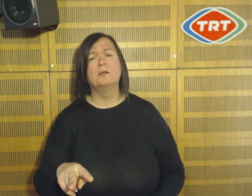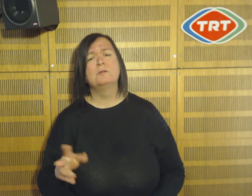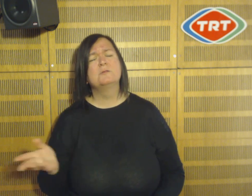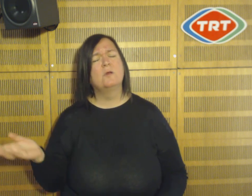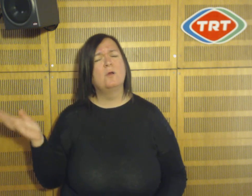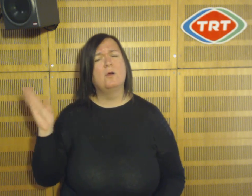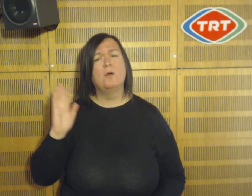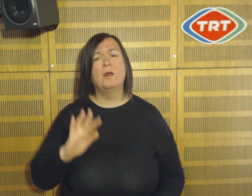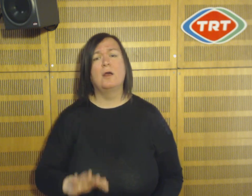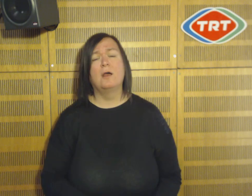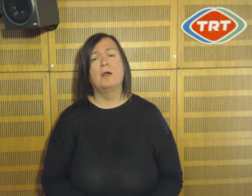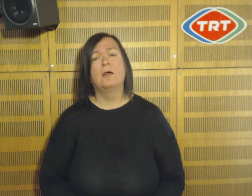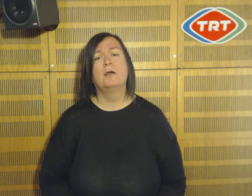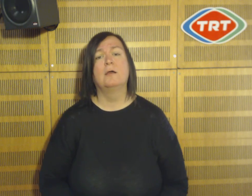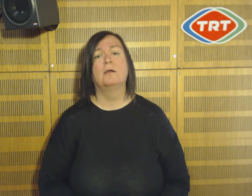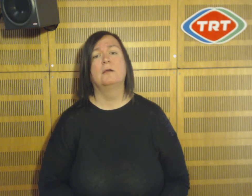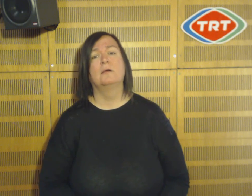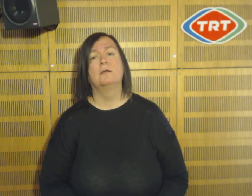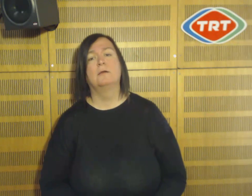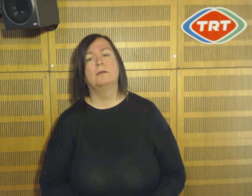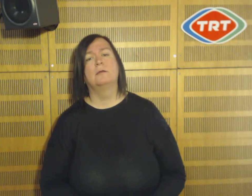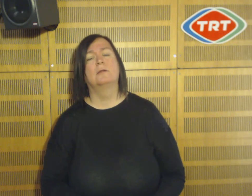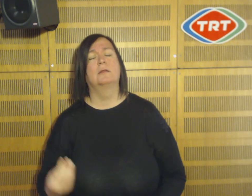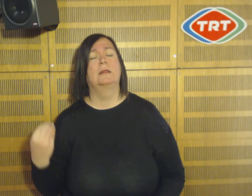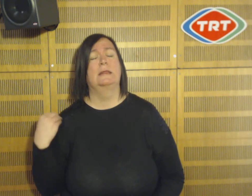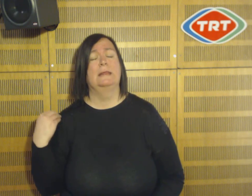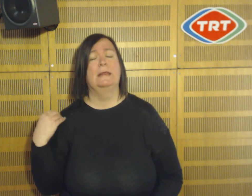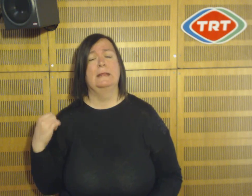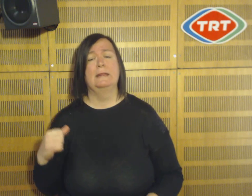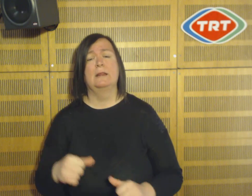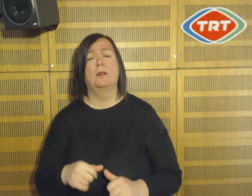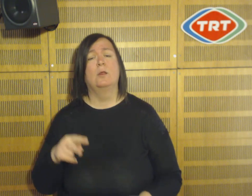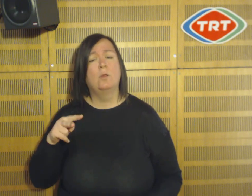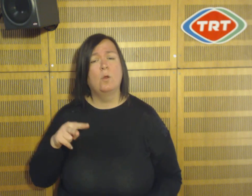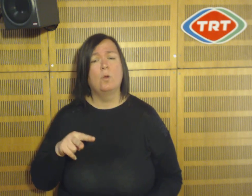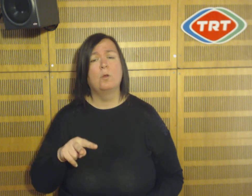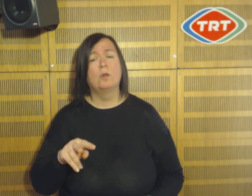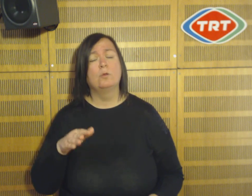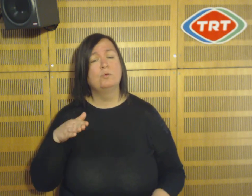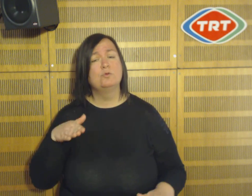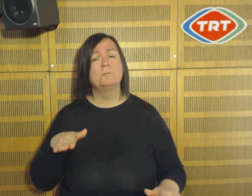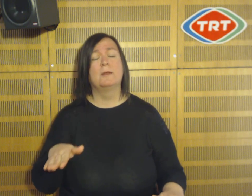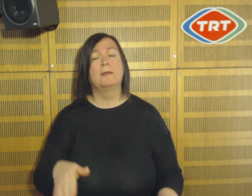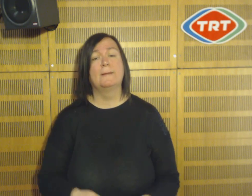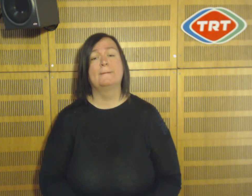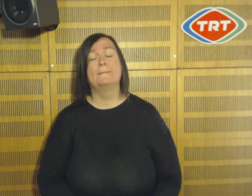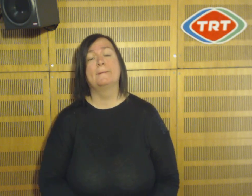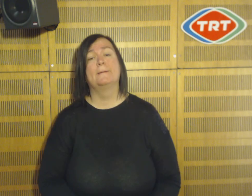sonra yeniden yollara düşmek